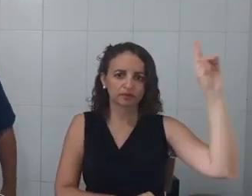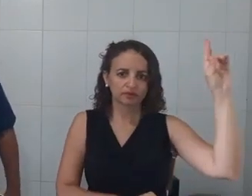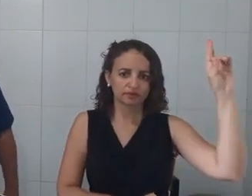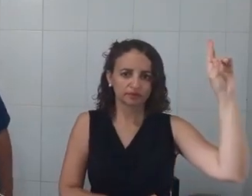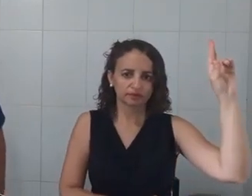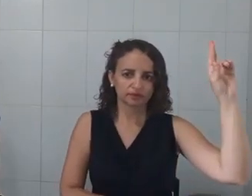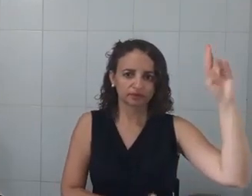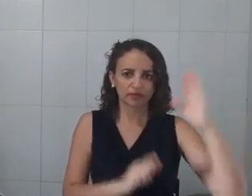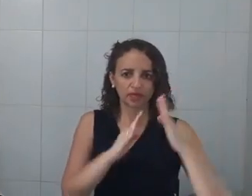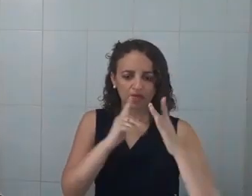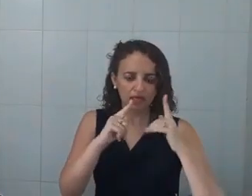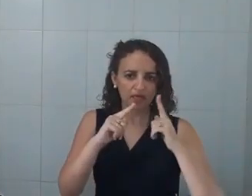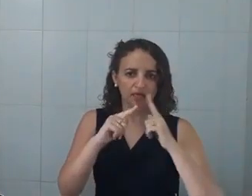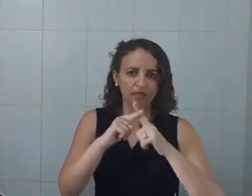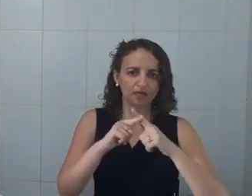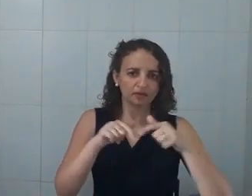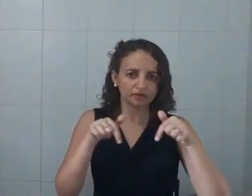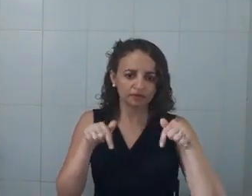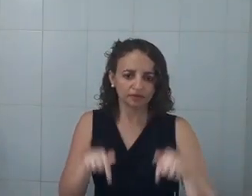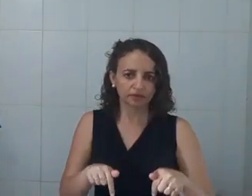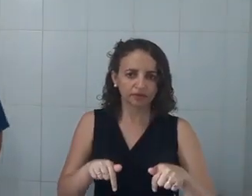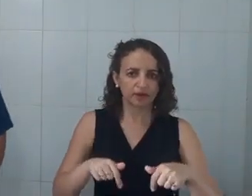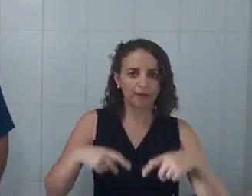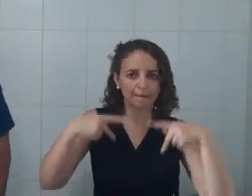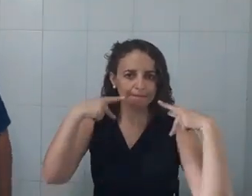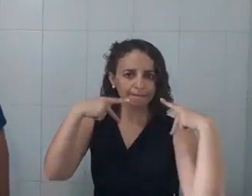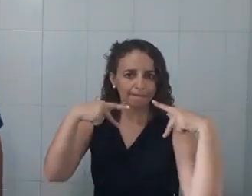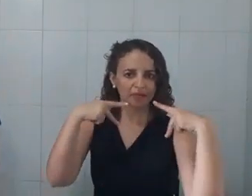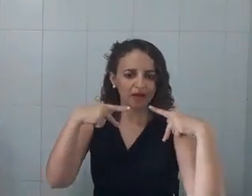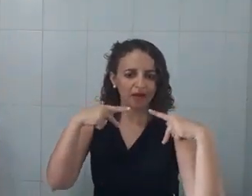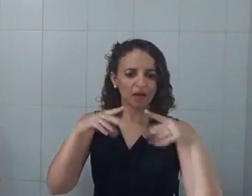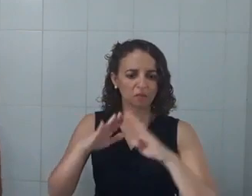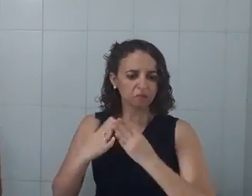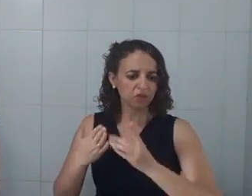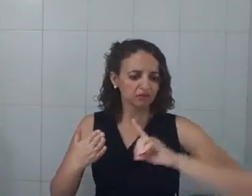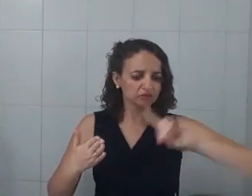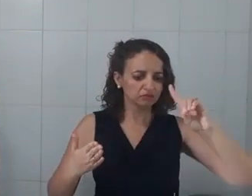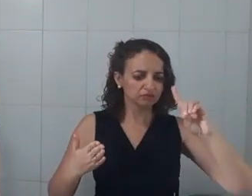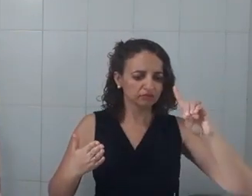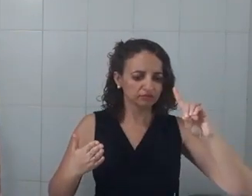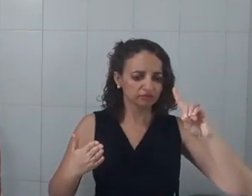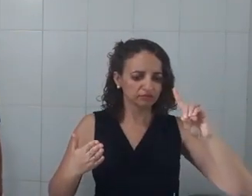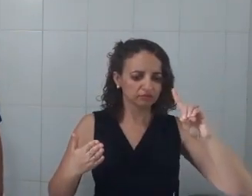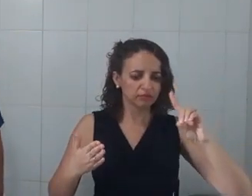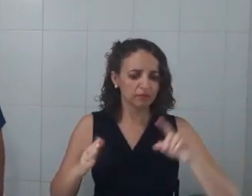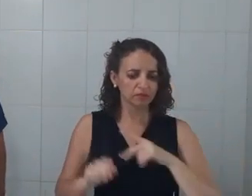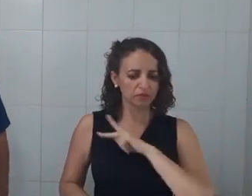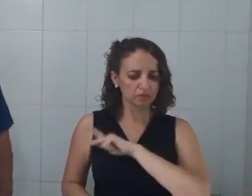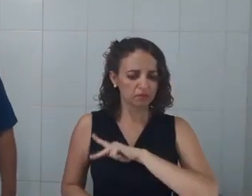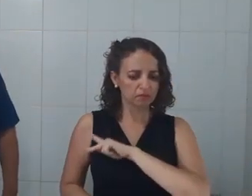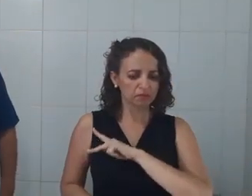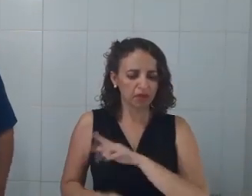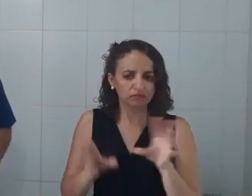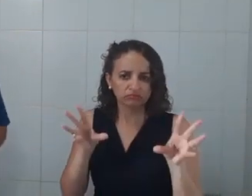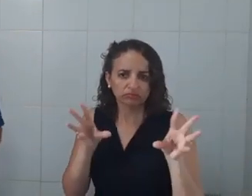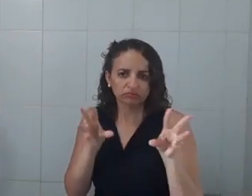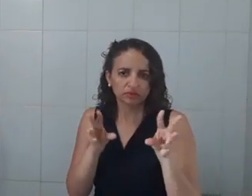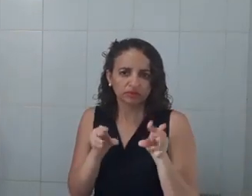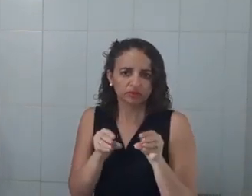igreja local é a palavra de Deus. Paulo resumiu no primeiro capítulo da primeira carta